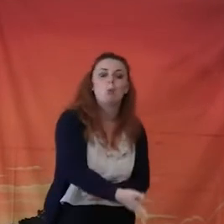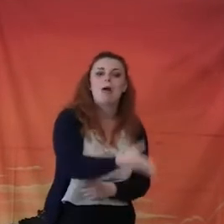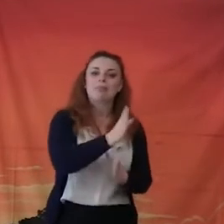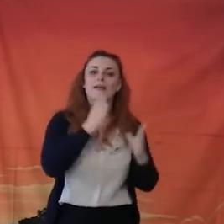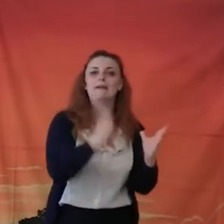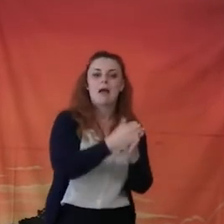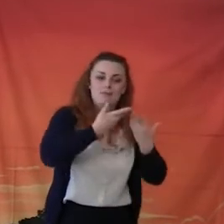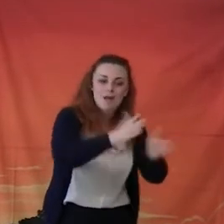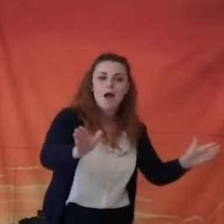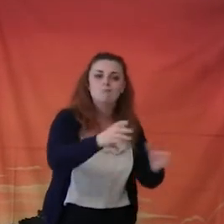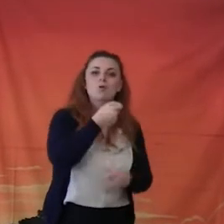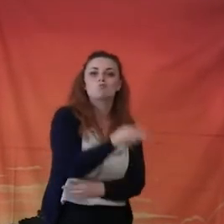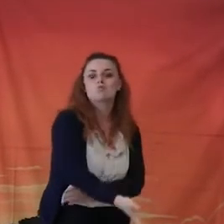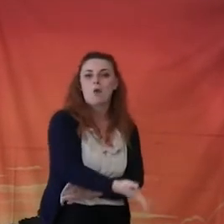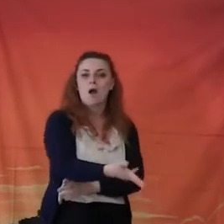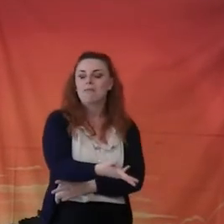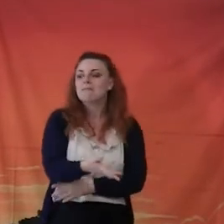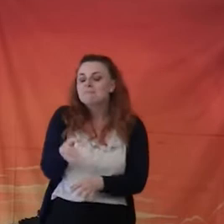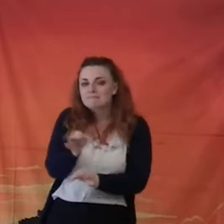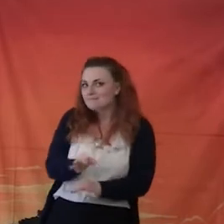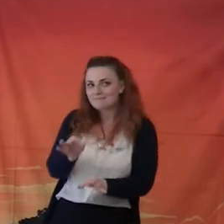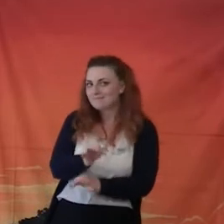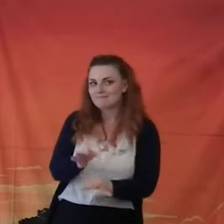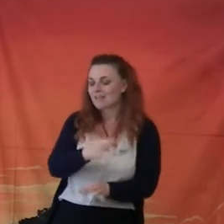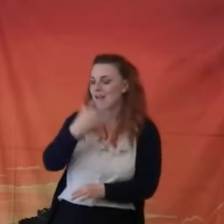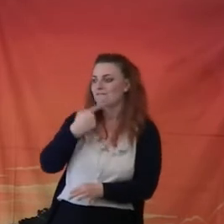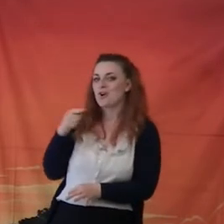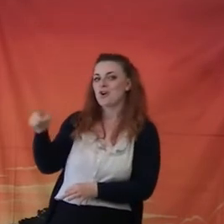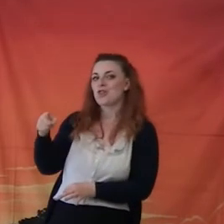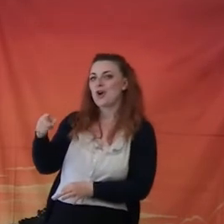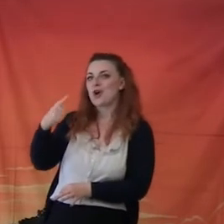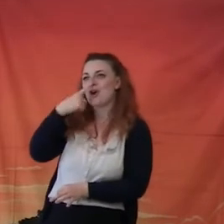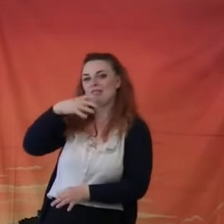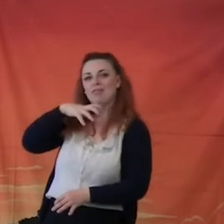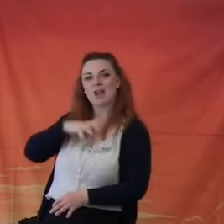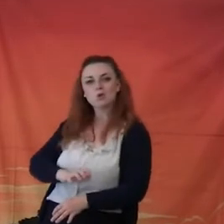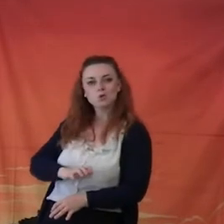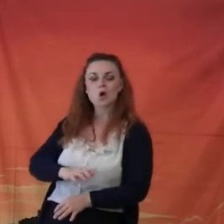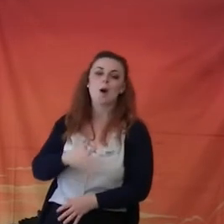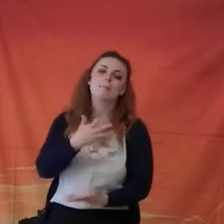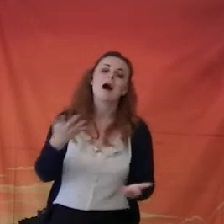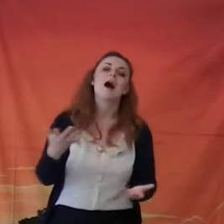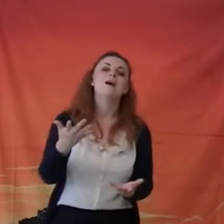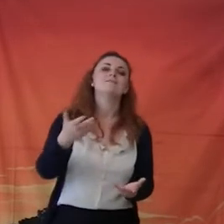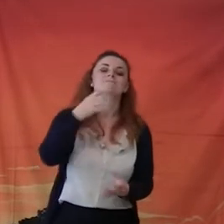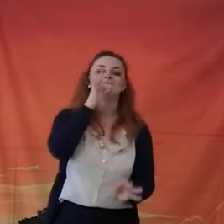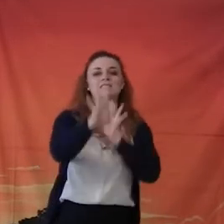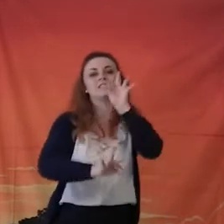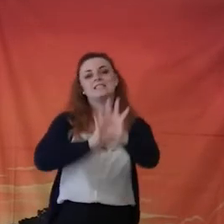Niente di tutto questo, mi dispiace deludere le persone, ma Dio ha voluto fare qualcos'altro